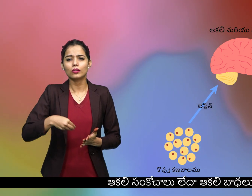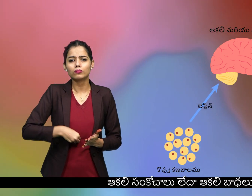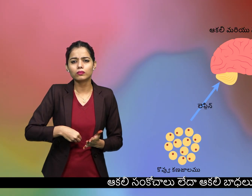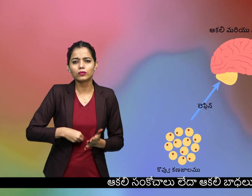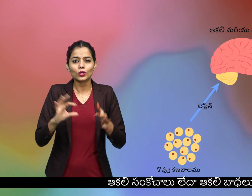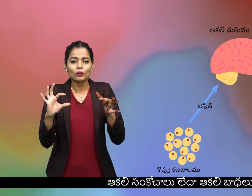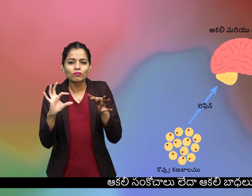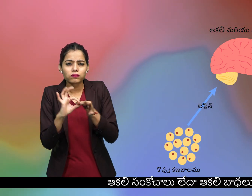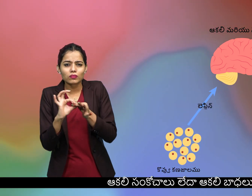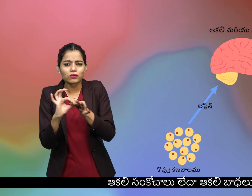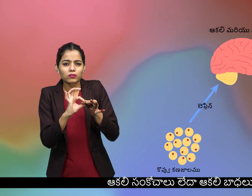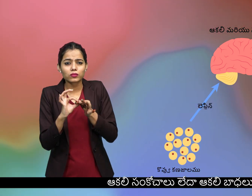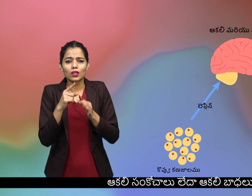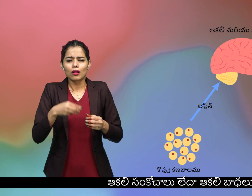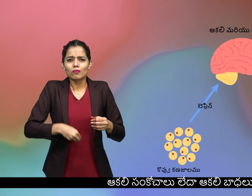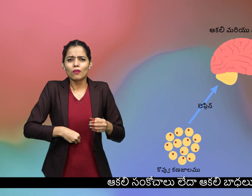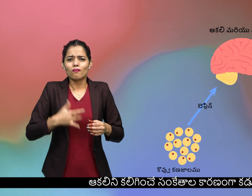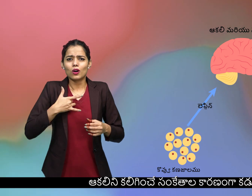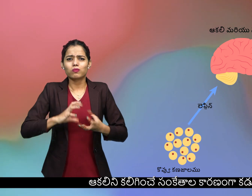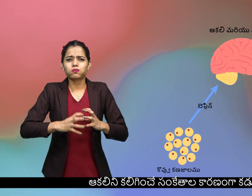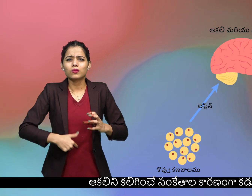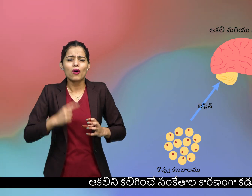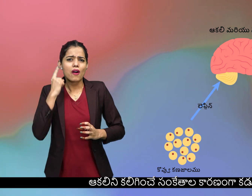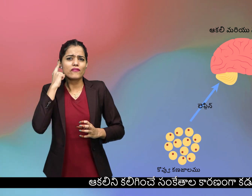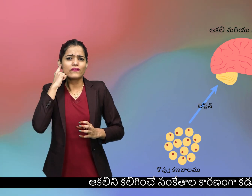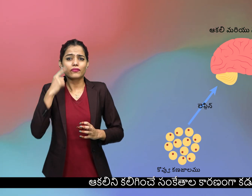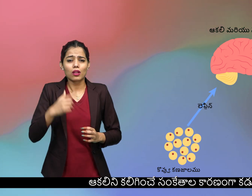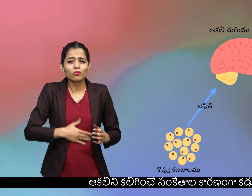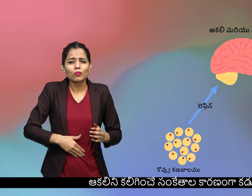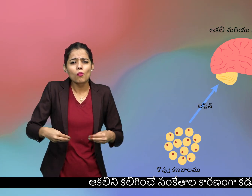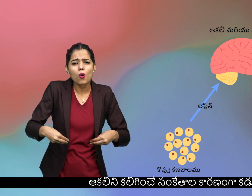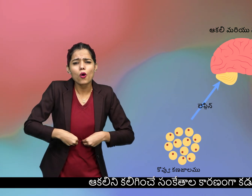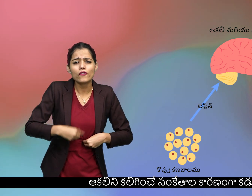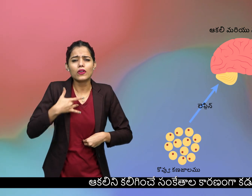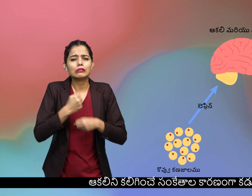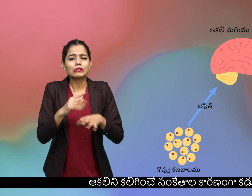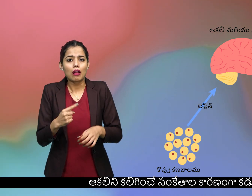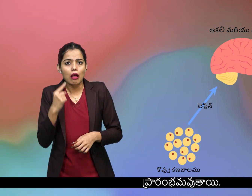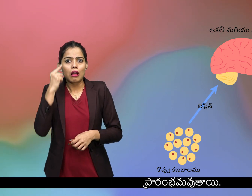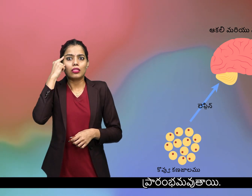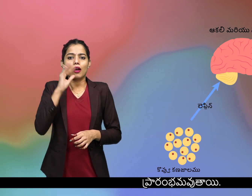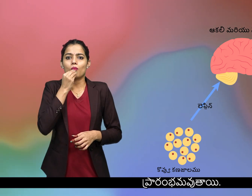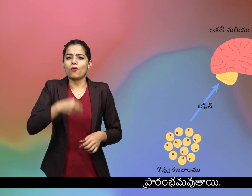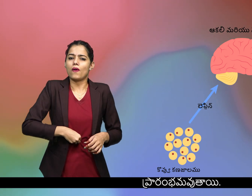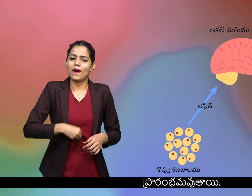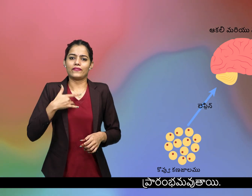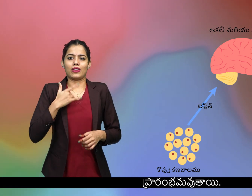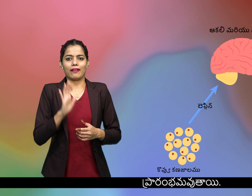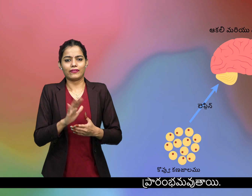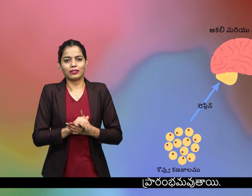ఆకలి సంకోచాలు లేదా ఆకలి బాధలు ఆకలిని కలిగించే సంకేతాల కారణంగా కడుపులో